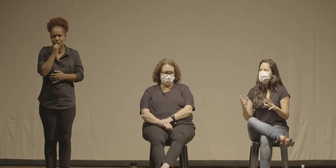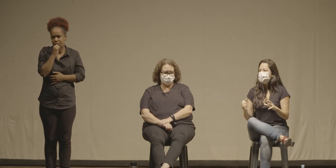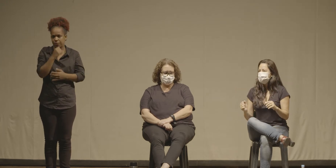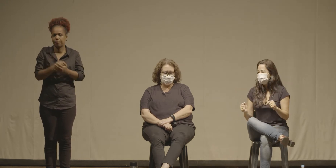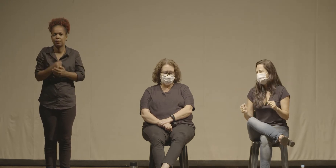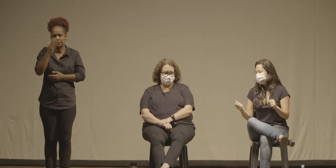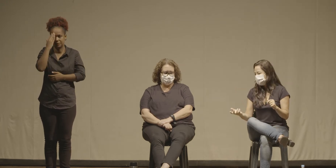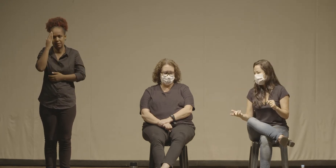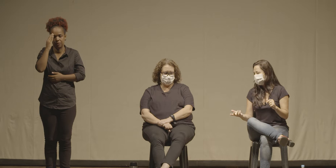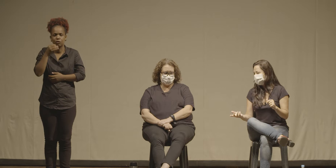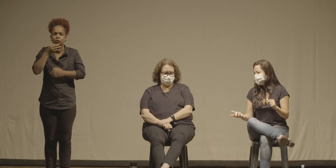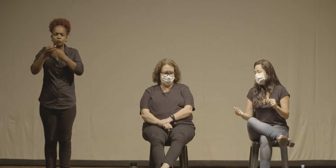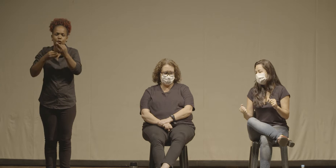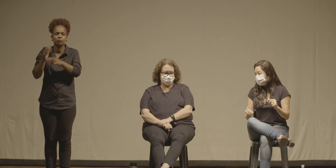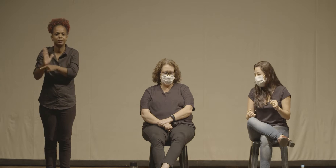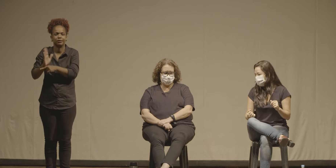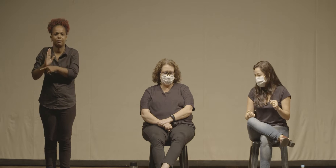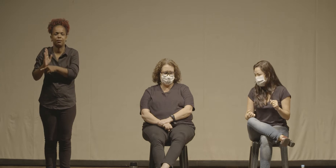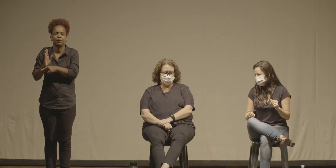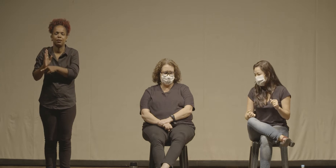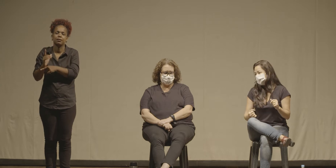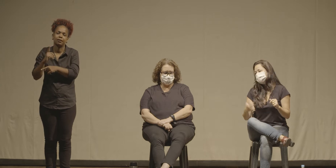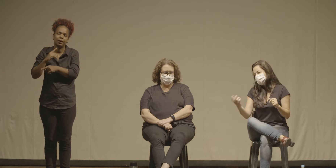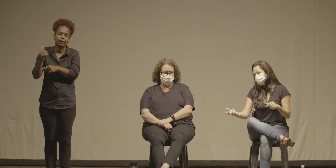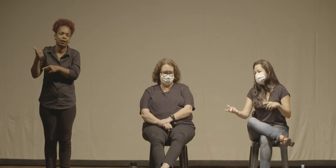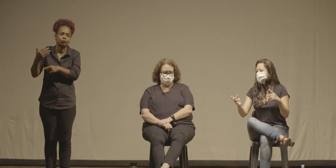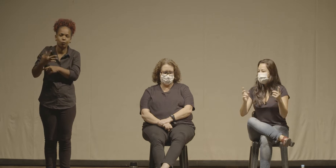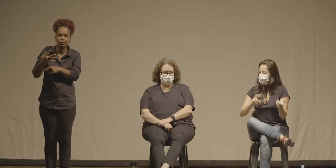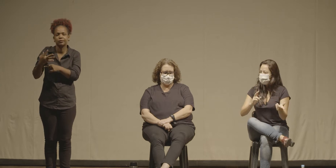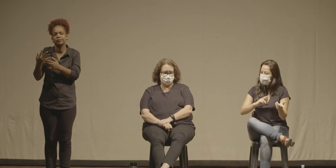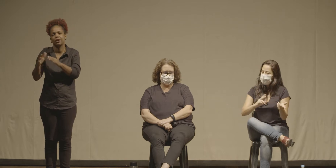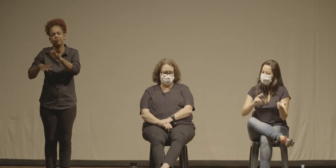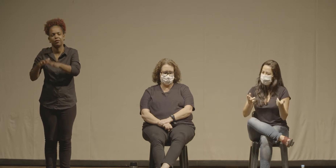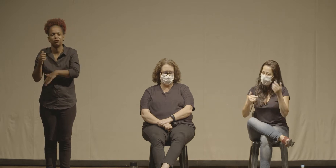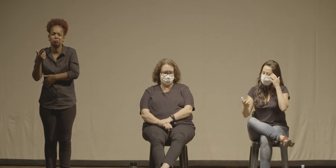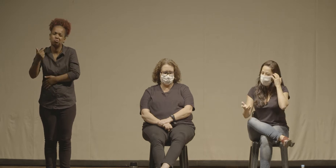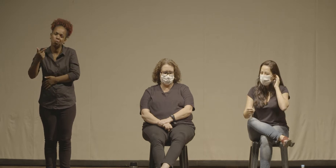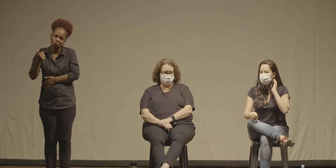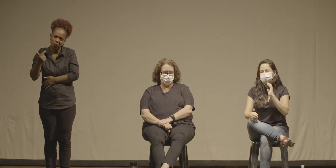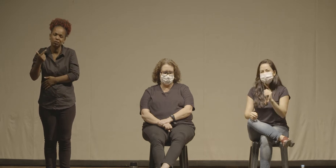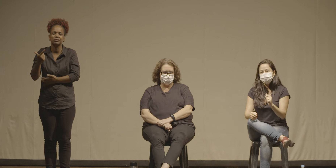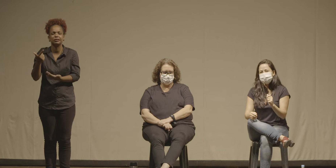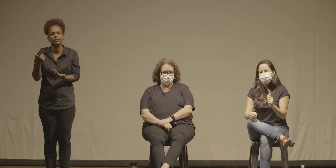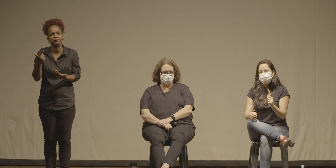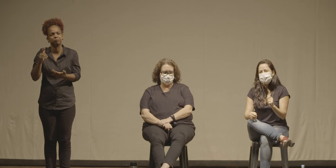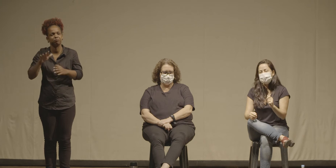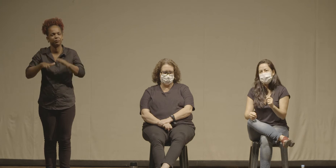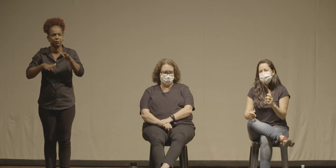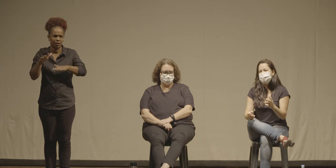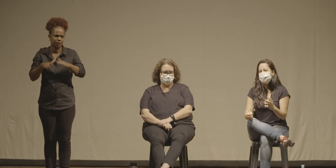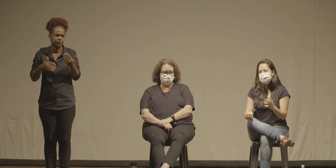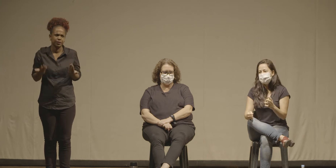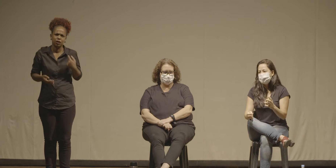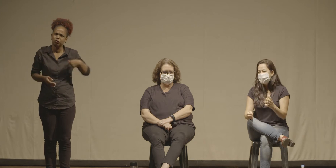uma diária de som no cinema são 14, 12 às vezes, né, com um. O